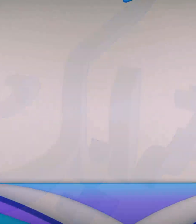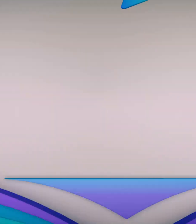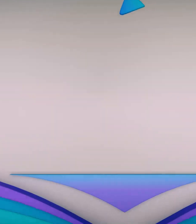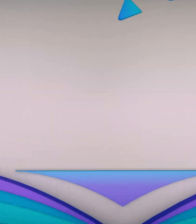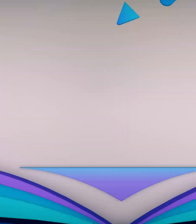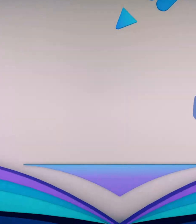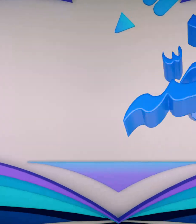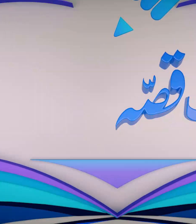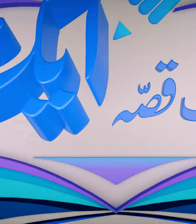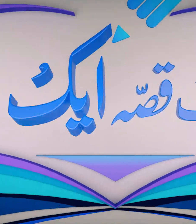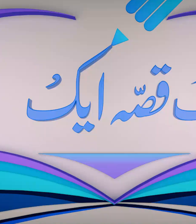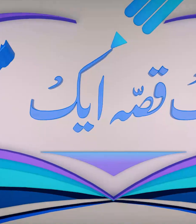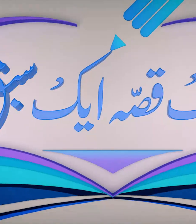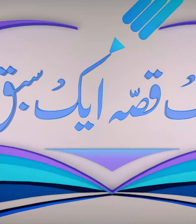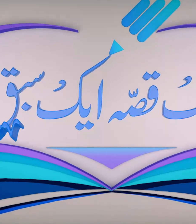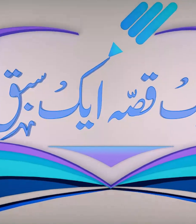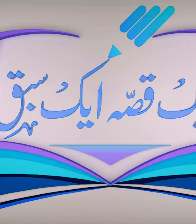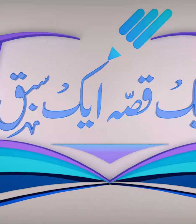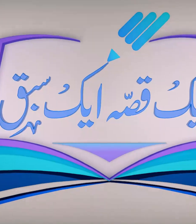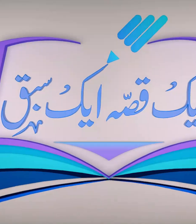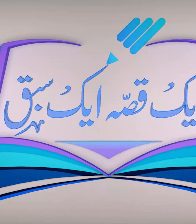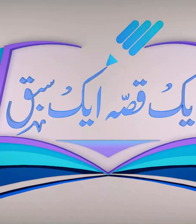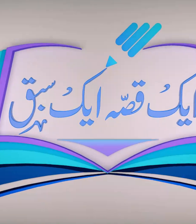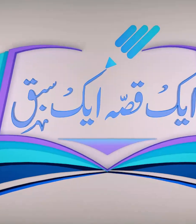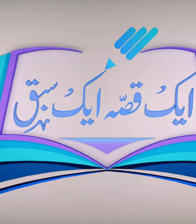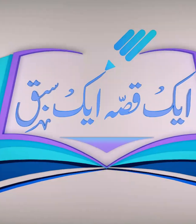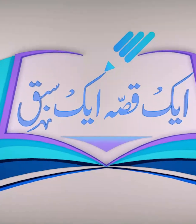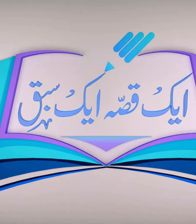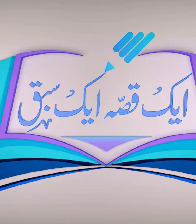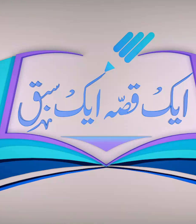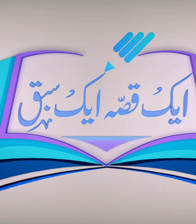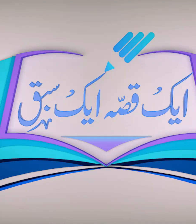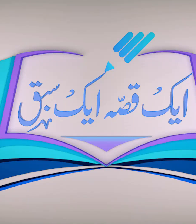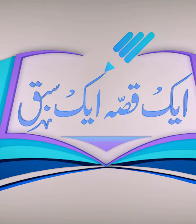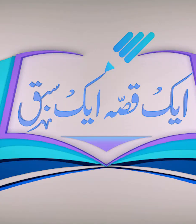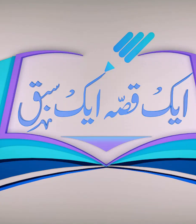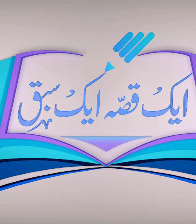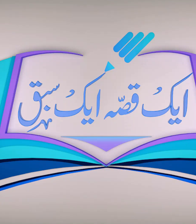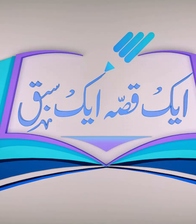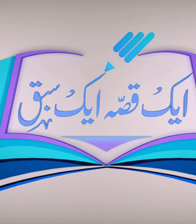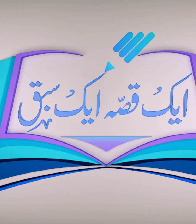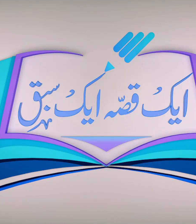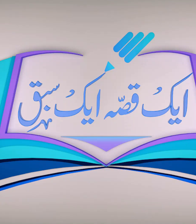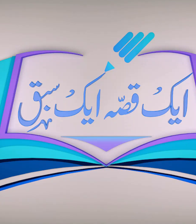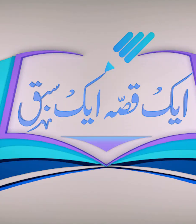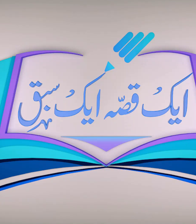سبق سیکھاؤ پکابری کی حیات سے